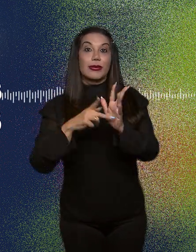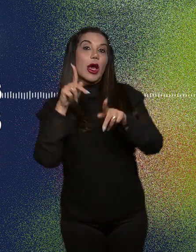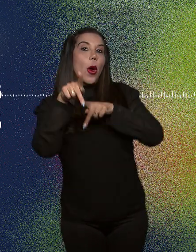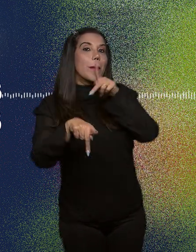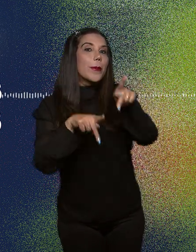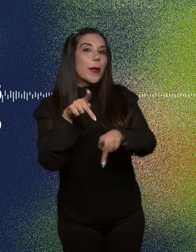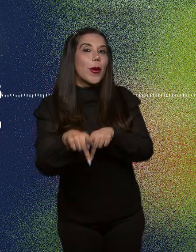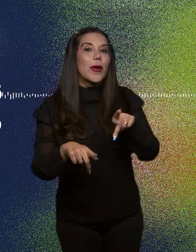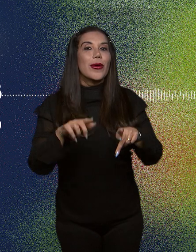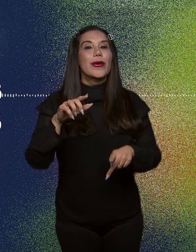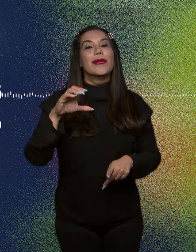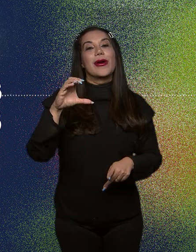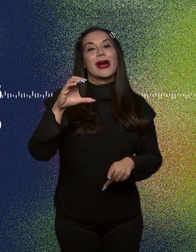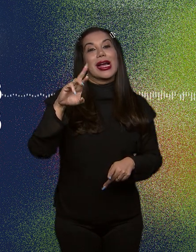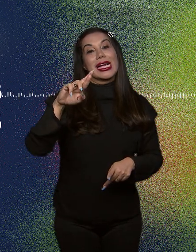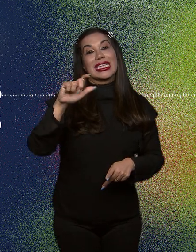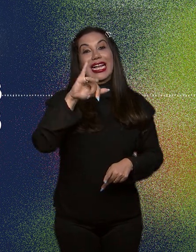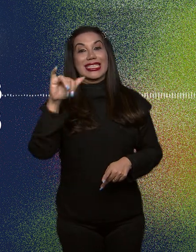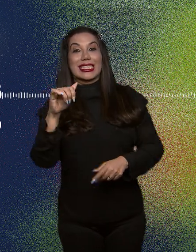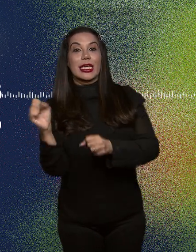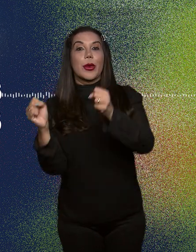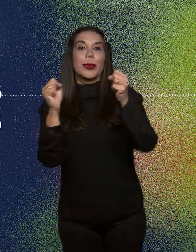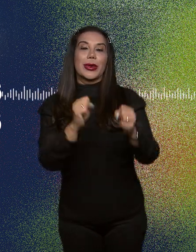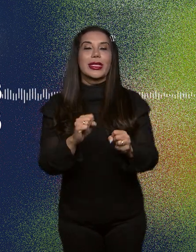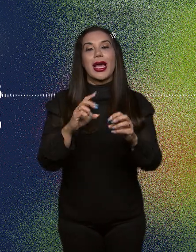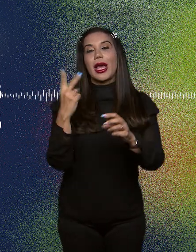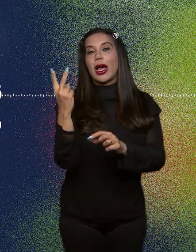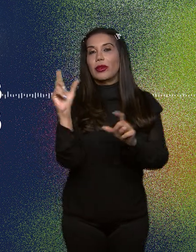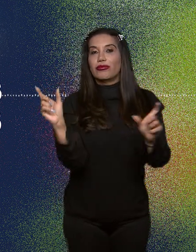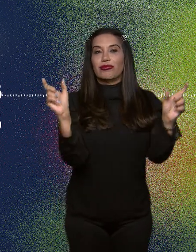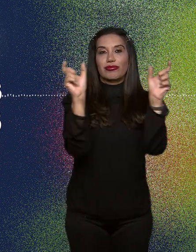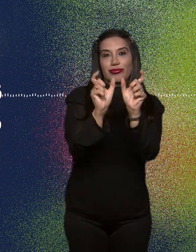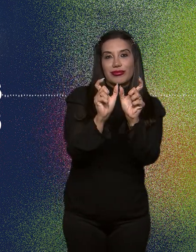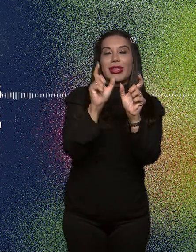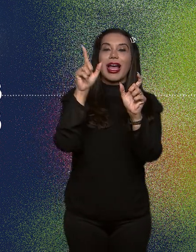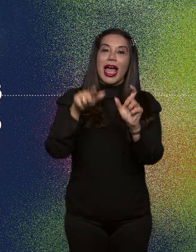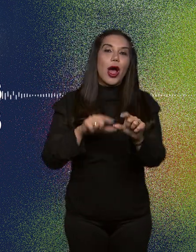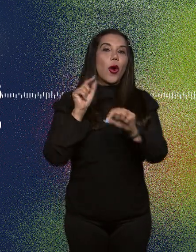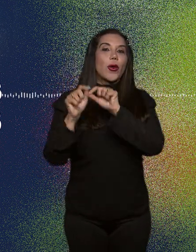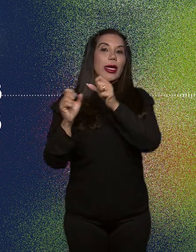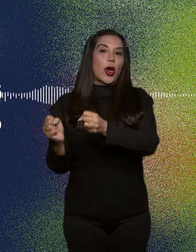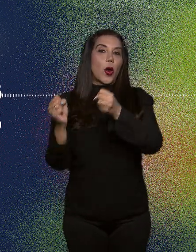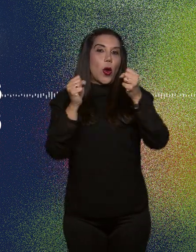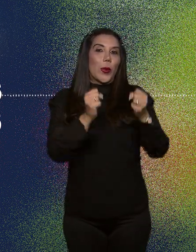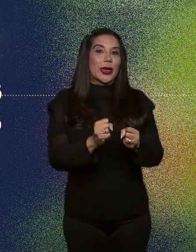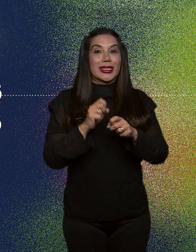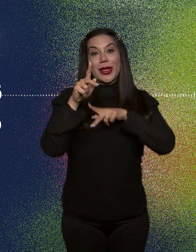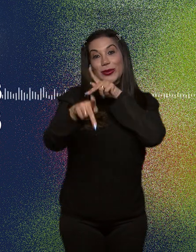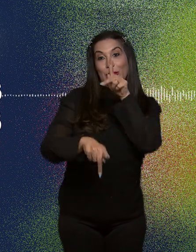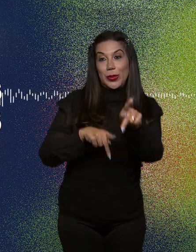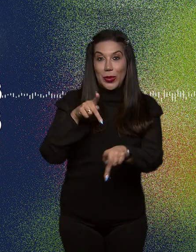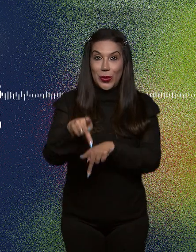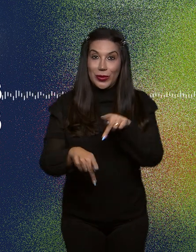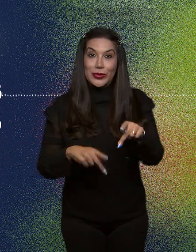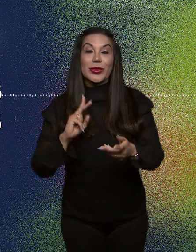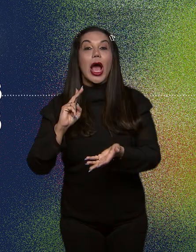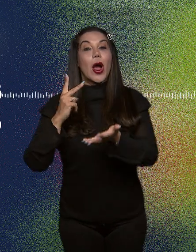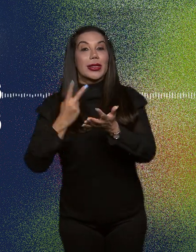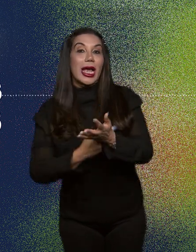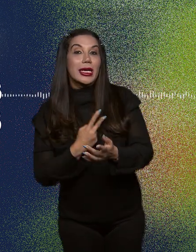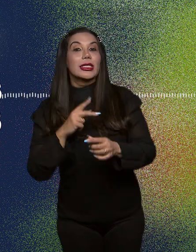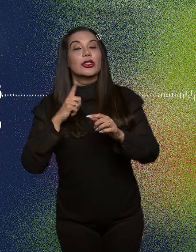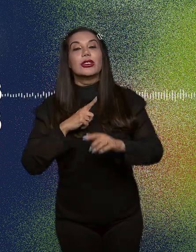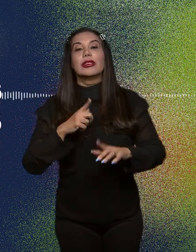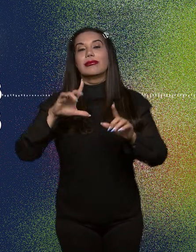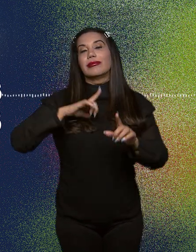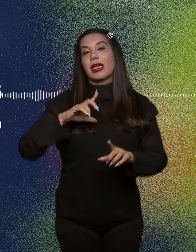E cracia quer dizer poder, né? Então, democracia é, teoricamente, o poder do povo. Ela também